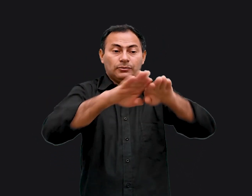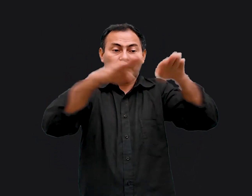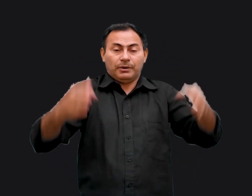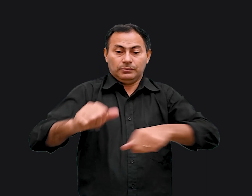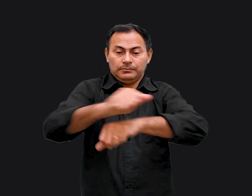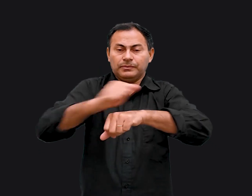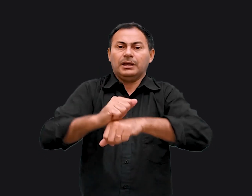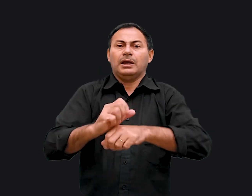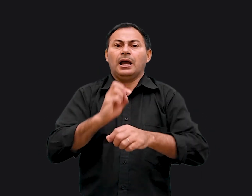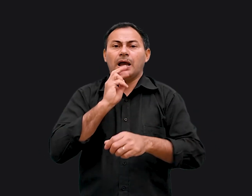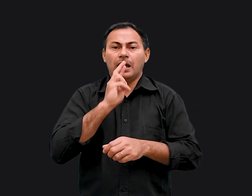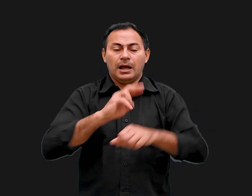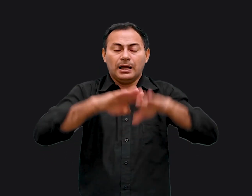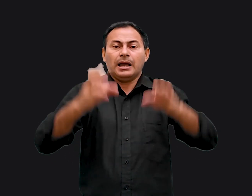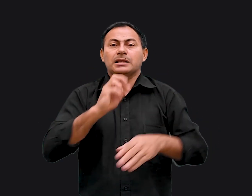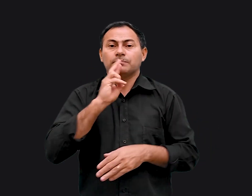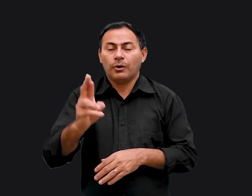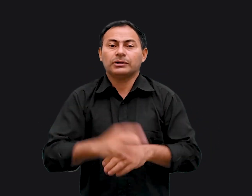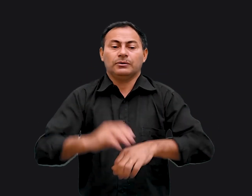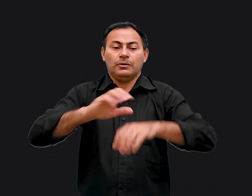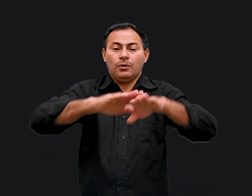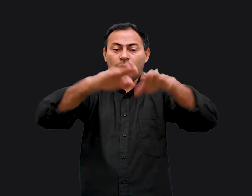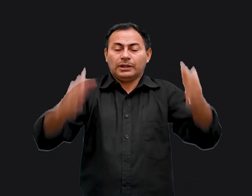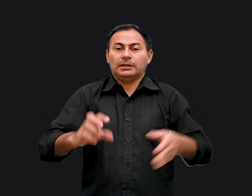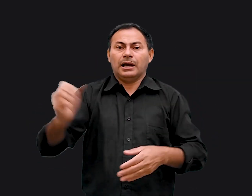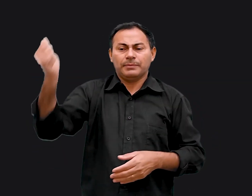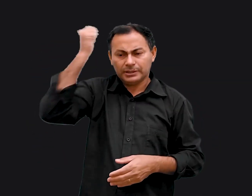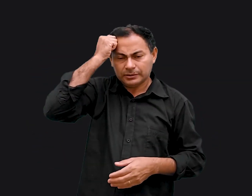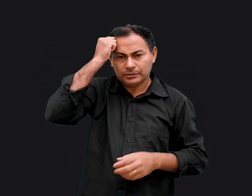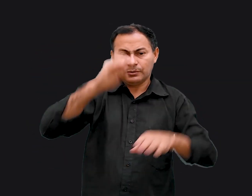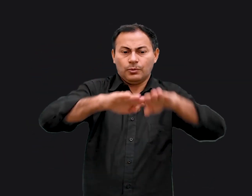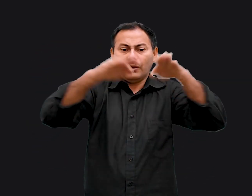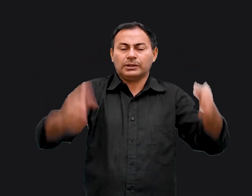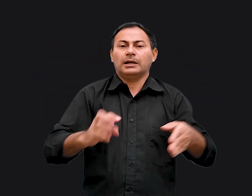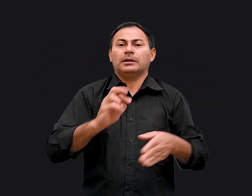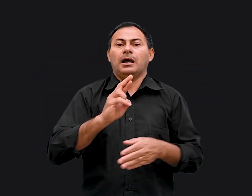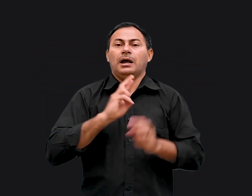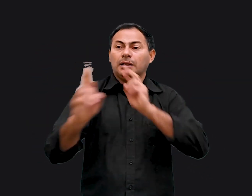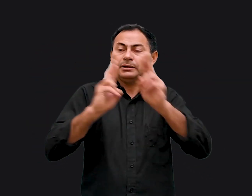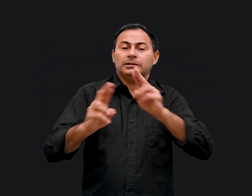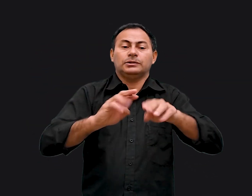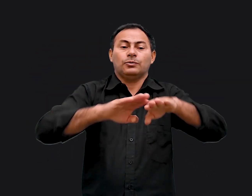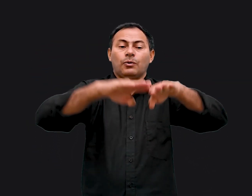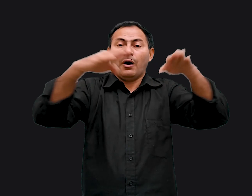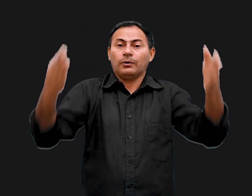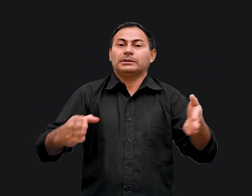Abraão. O altar da resposta, o altar do arrependimento, o altar do relacionamento e o altar da realidade,